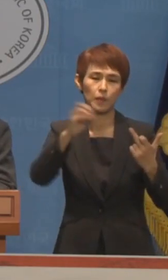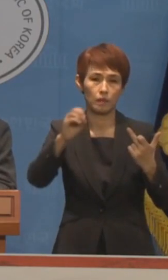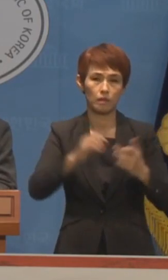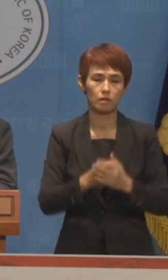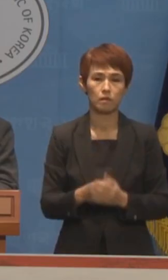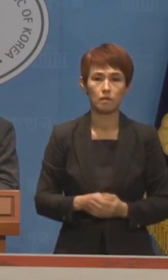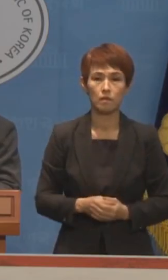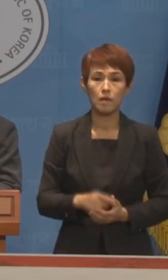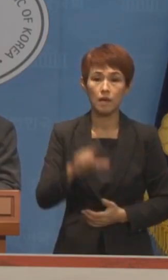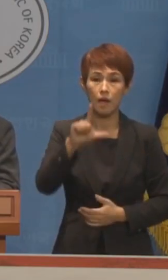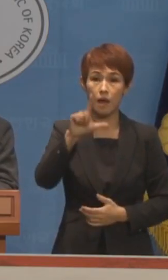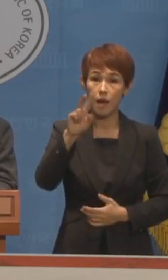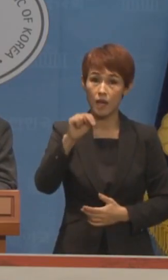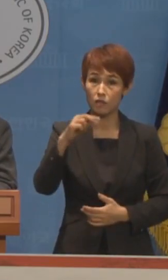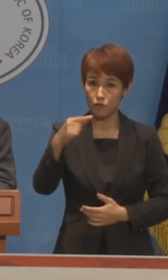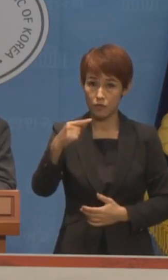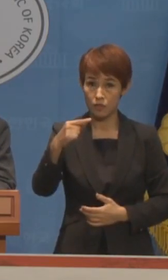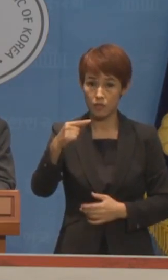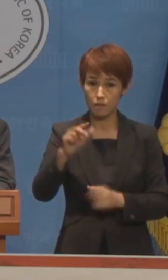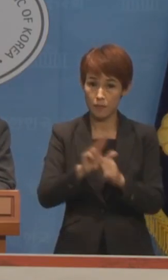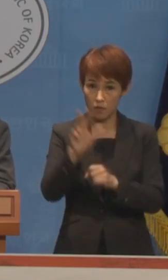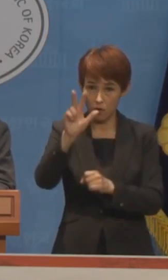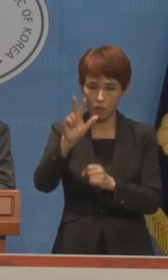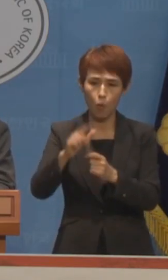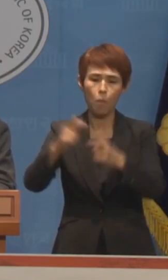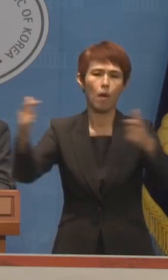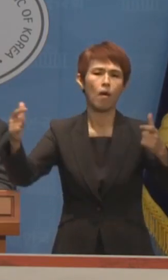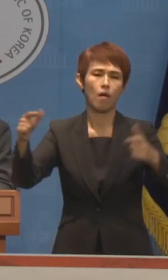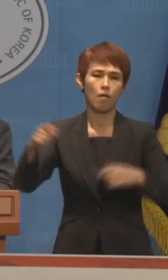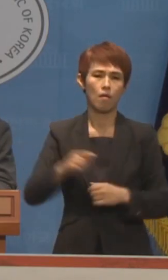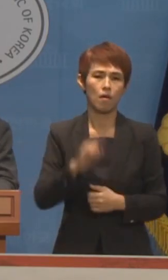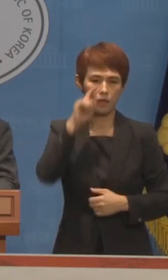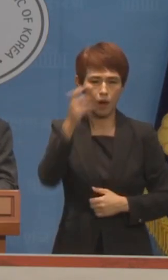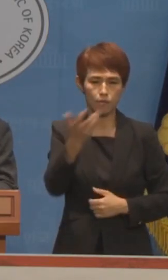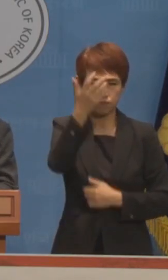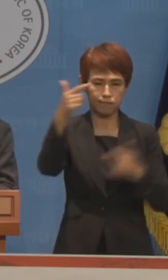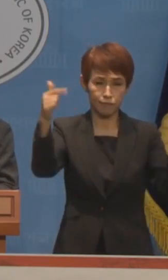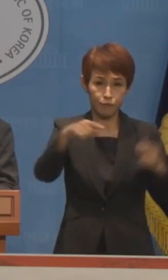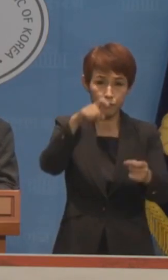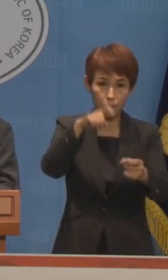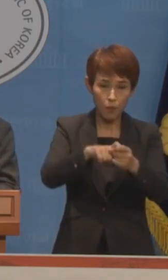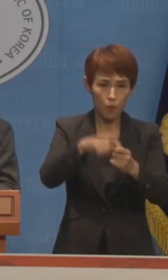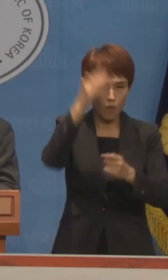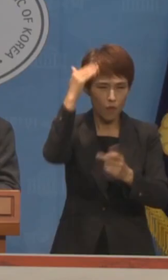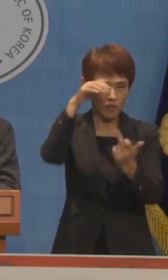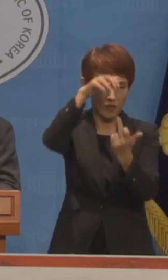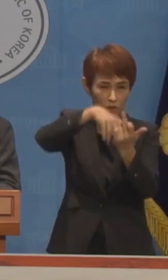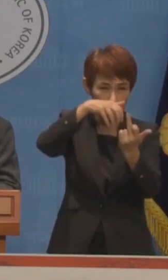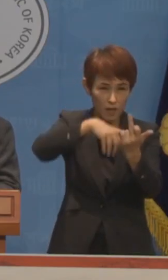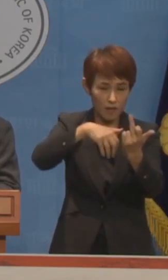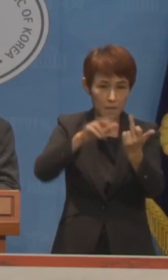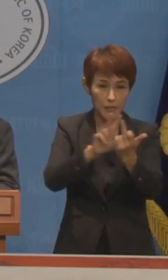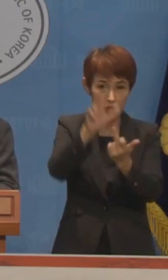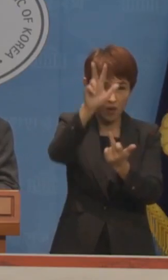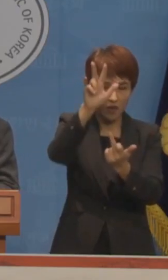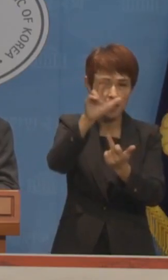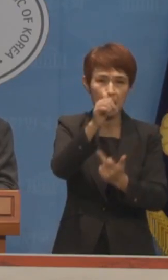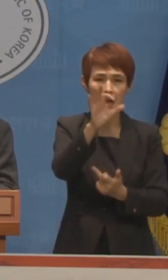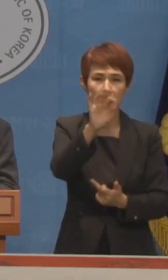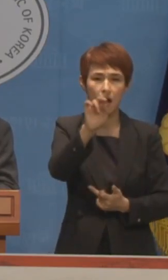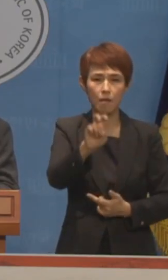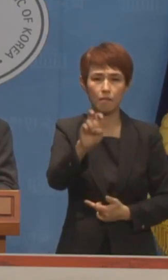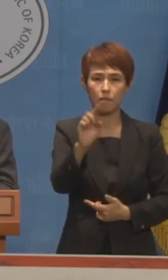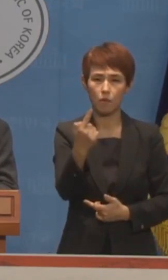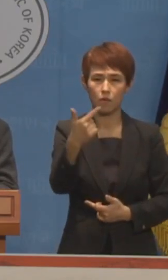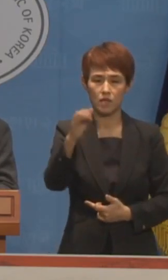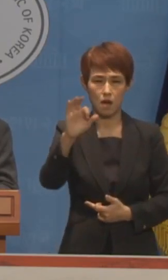발전량은 대려 확대됩니다. 또 탄소 감축을 위해 석탄 발전에 암모니아를 혼수하겠다고 하는데 이를 위한